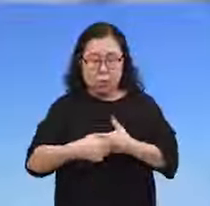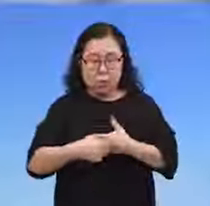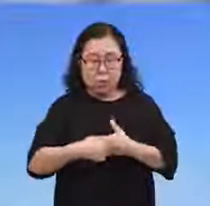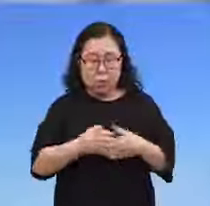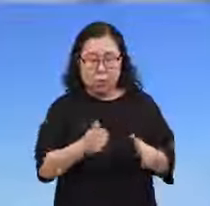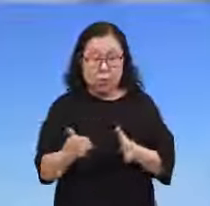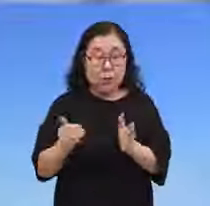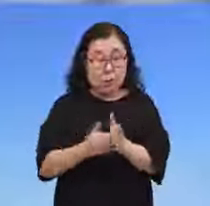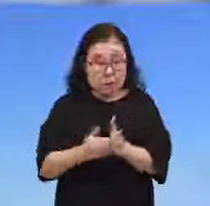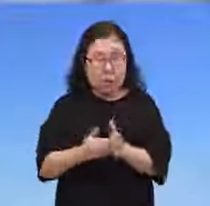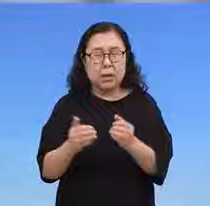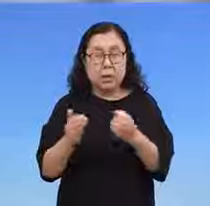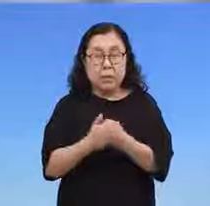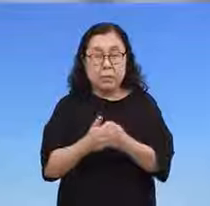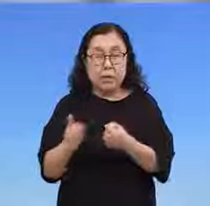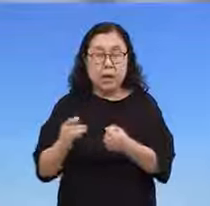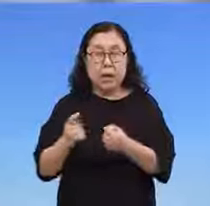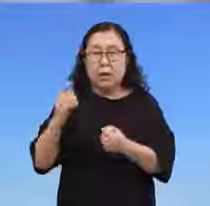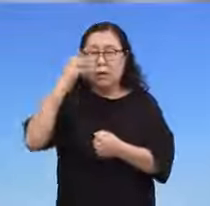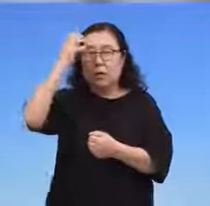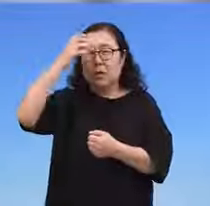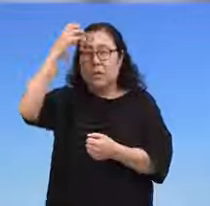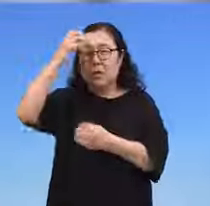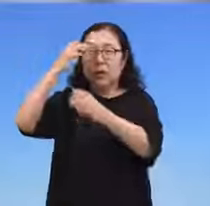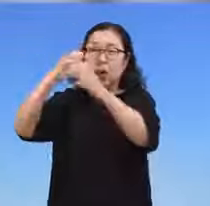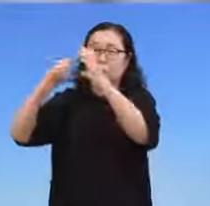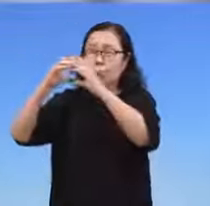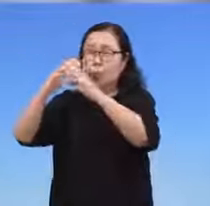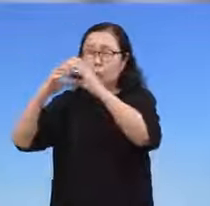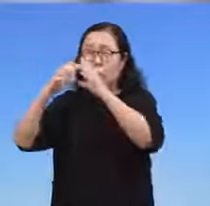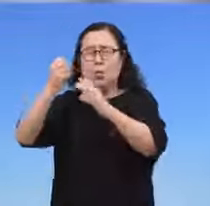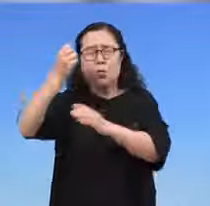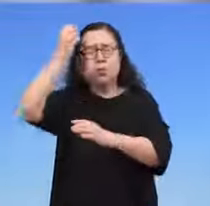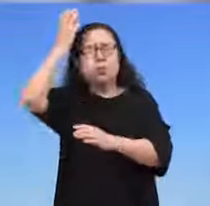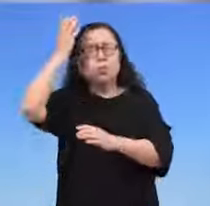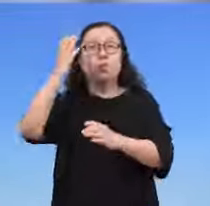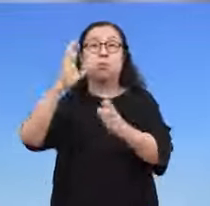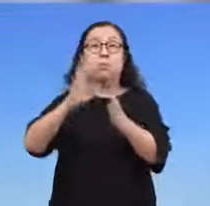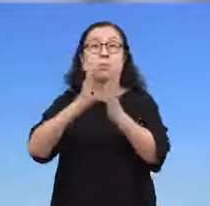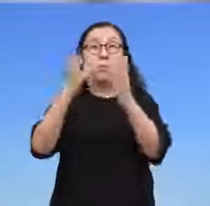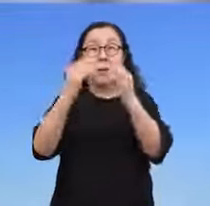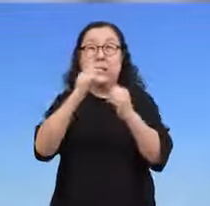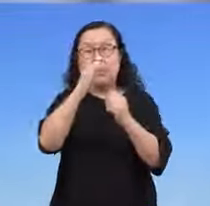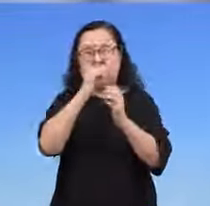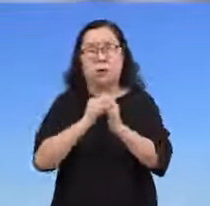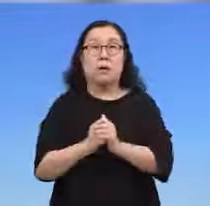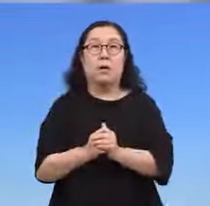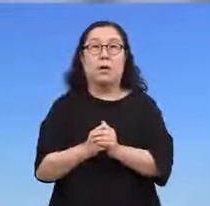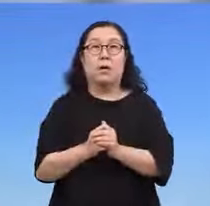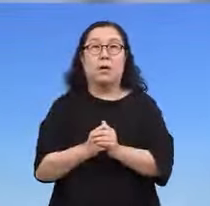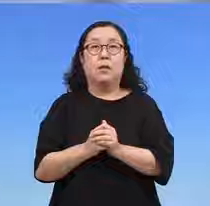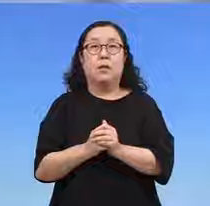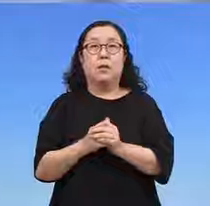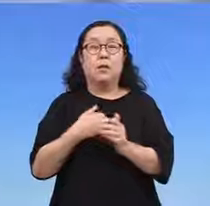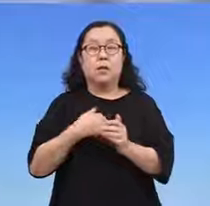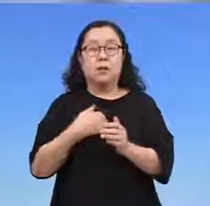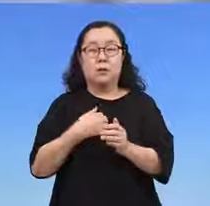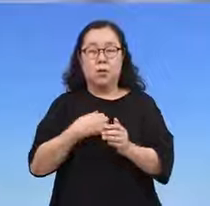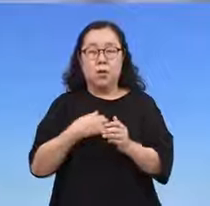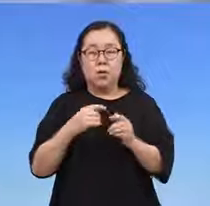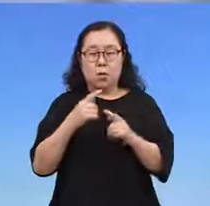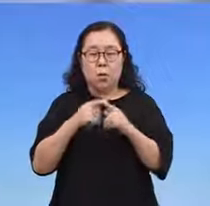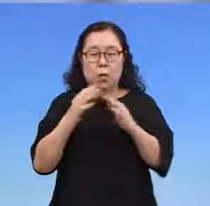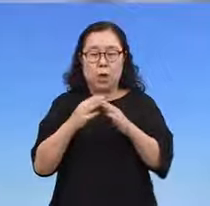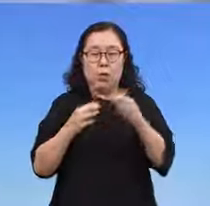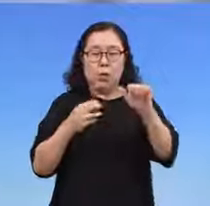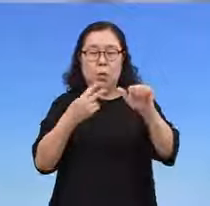이걸 잊어버릴 때가 많은 겁니다. 멀쩡히 모태신앙입니다, 5대째 교회 다닙니다, 이런 이야기를 하는데 제가